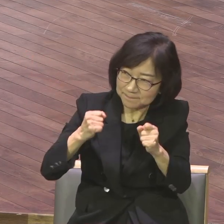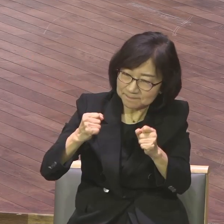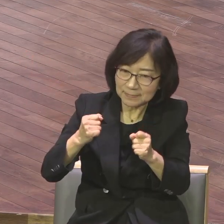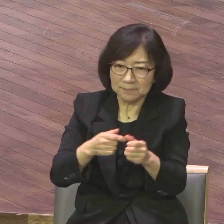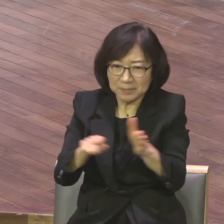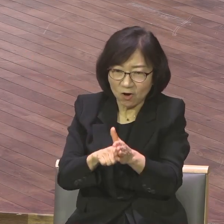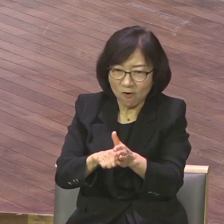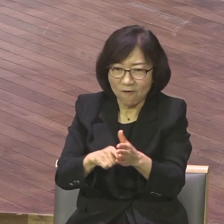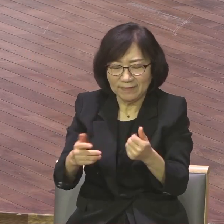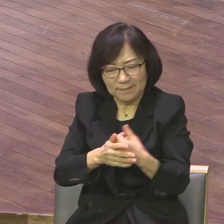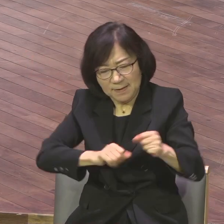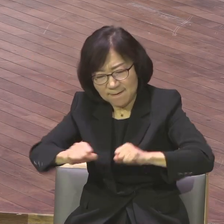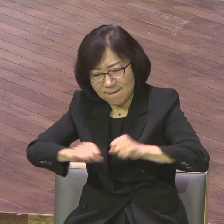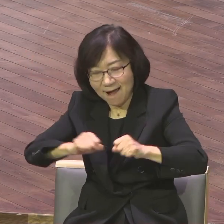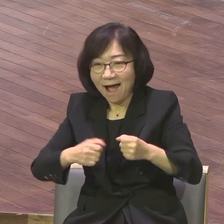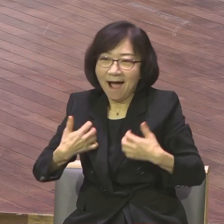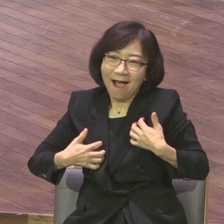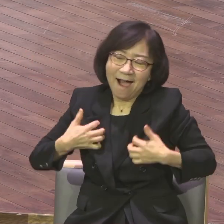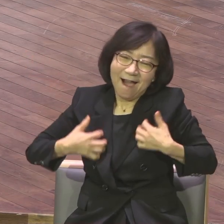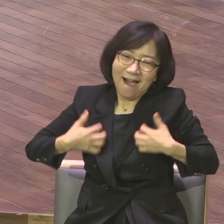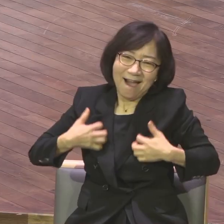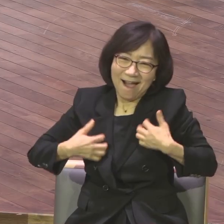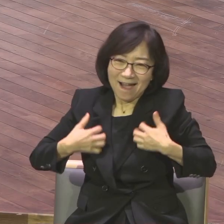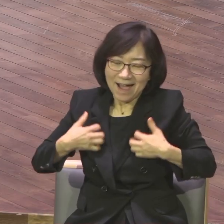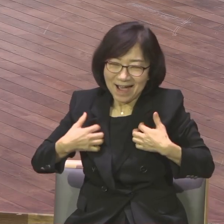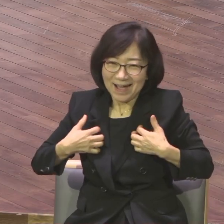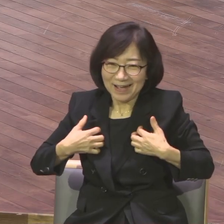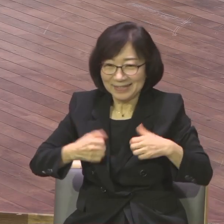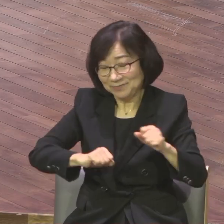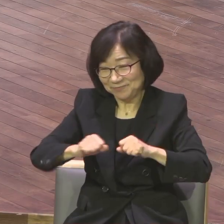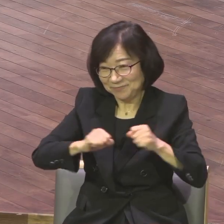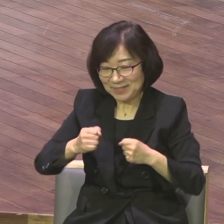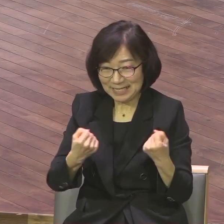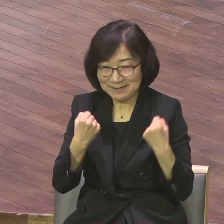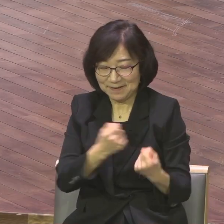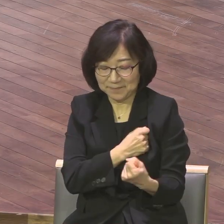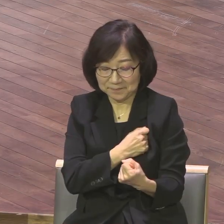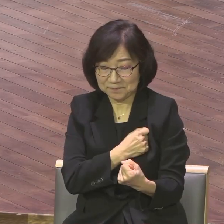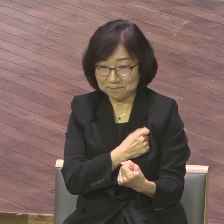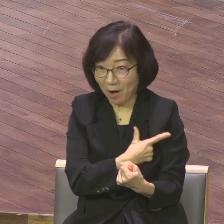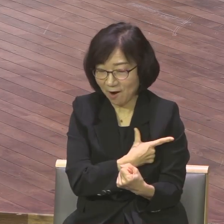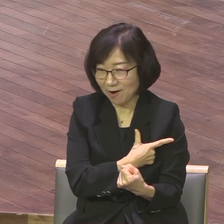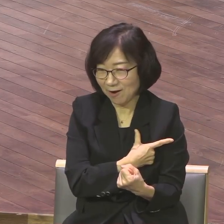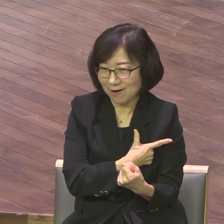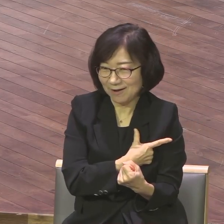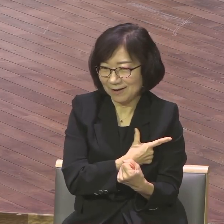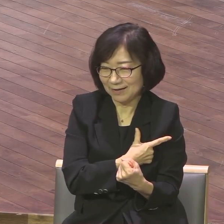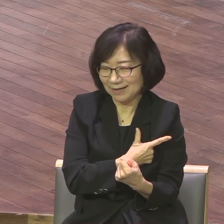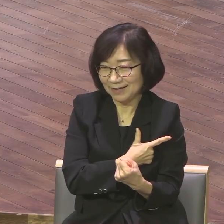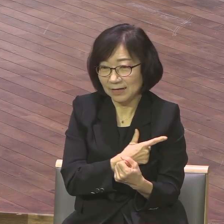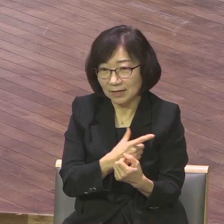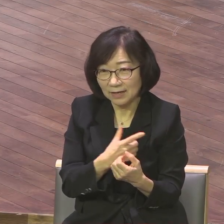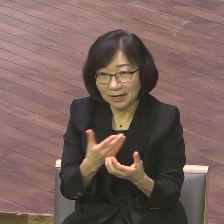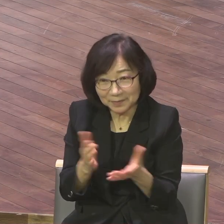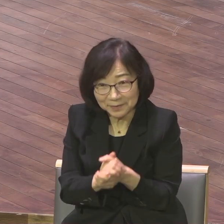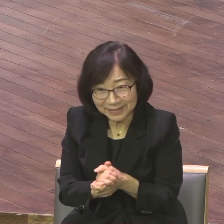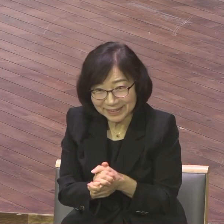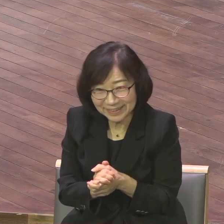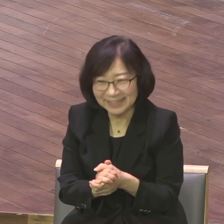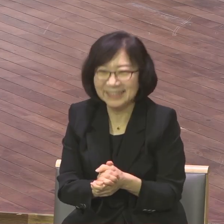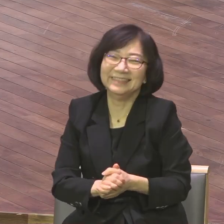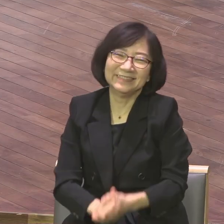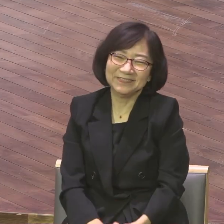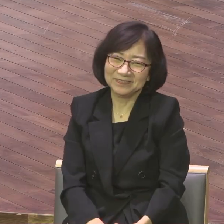하면 할수록 더 재밌고 하면 할수록 활력이 넘치고, 아멘.